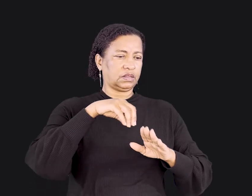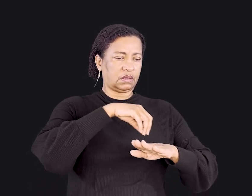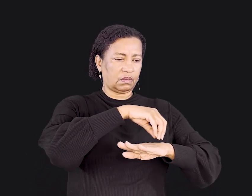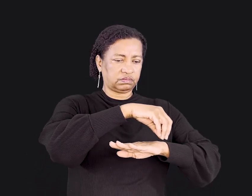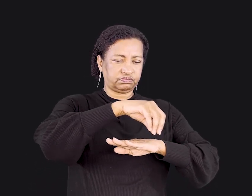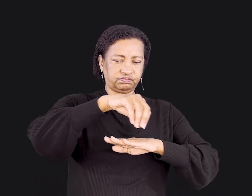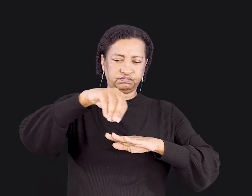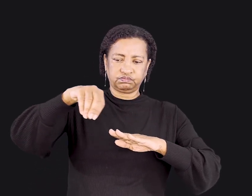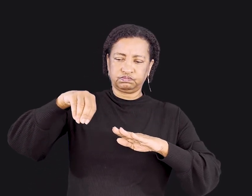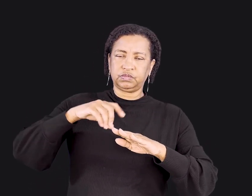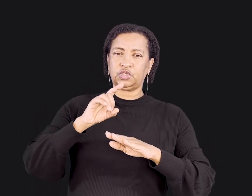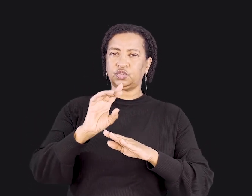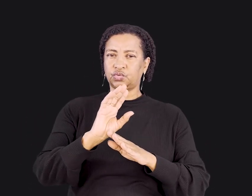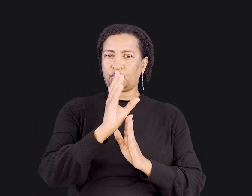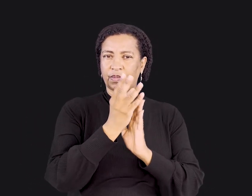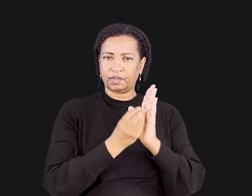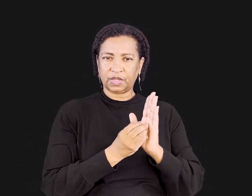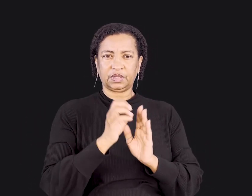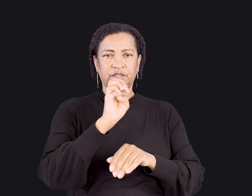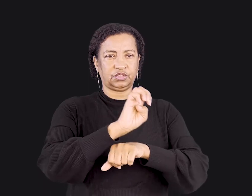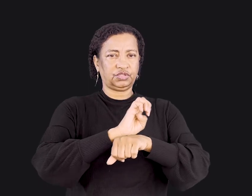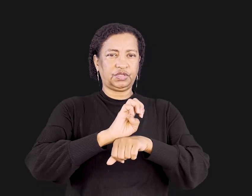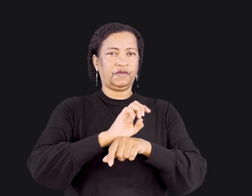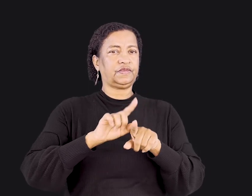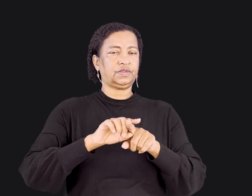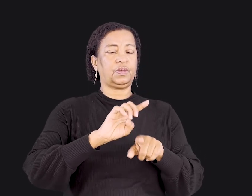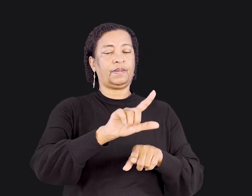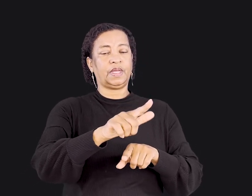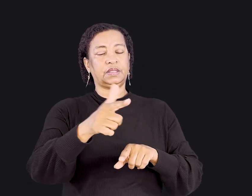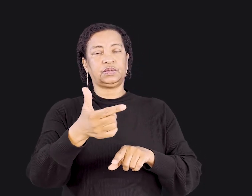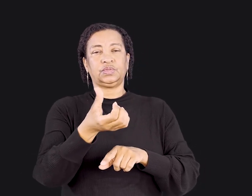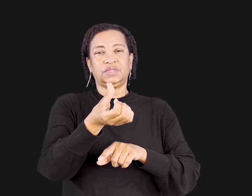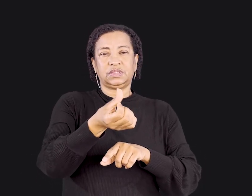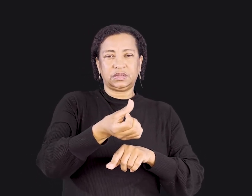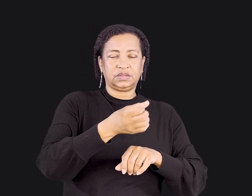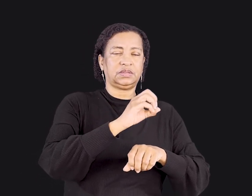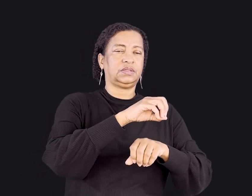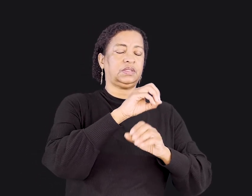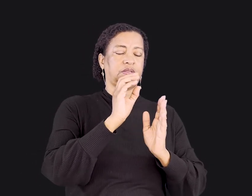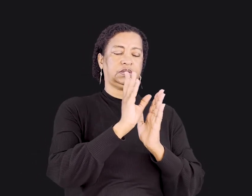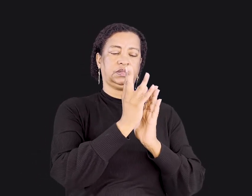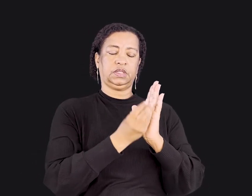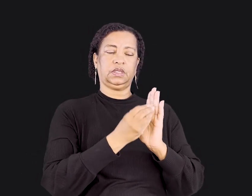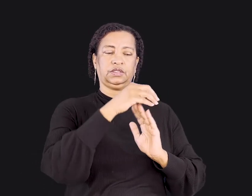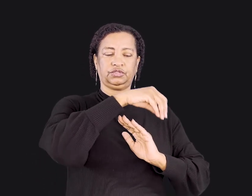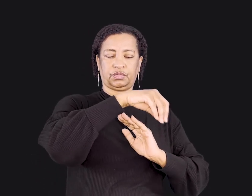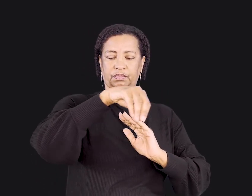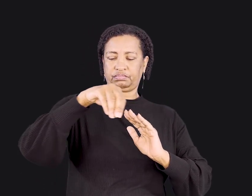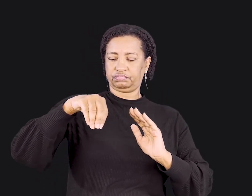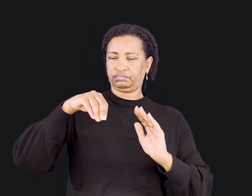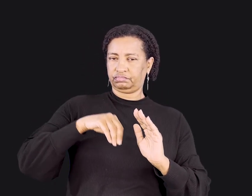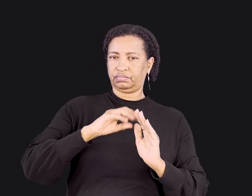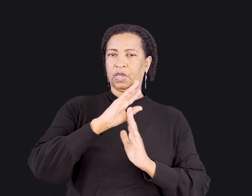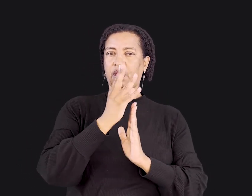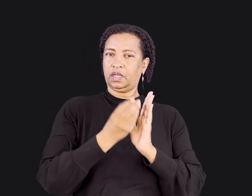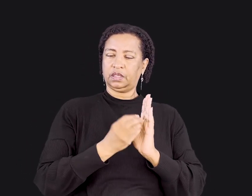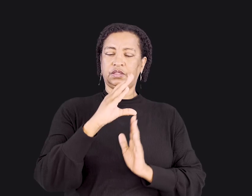para a igreja de Éfeso, mas também destinada às 6 outras igrejas. Como a igreja de Colossos pertencia à